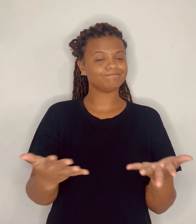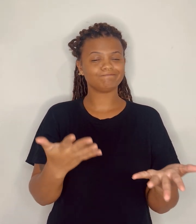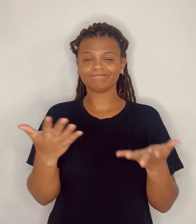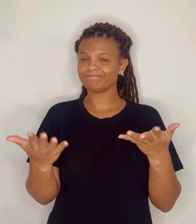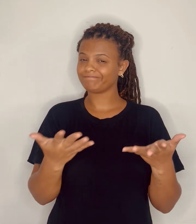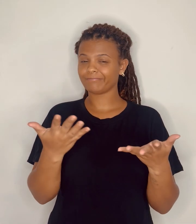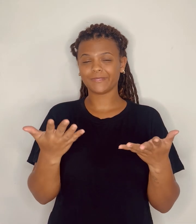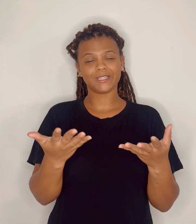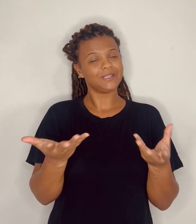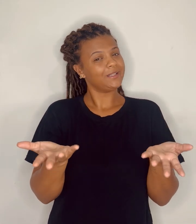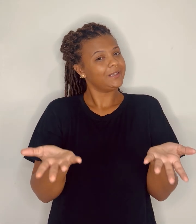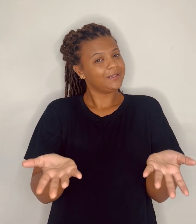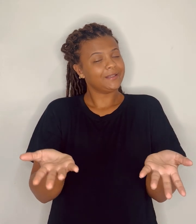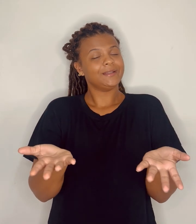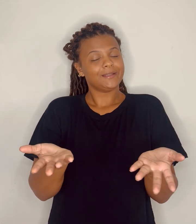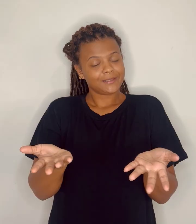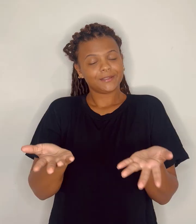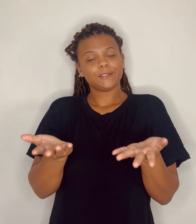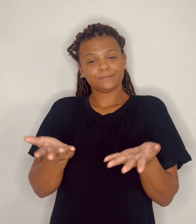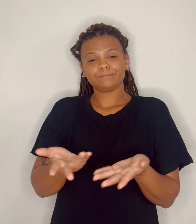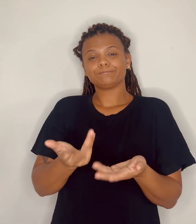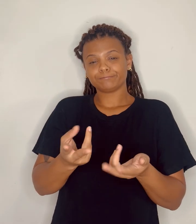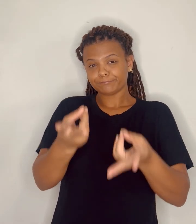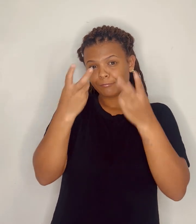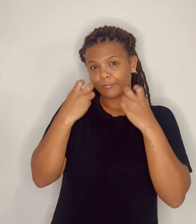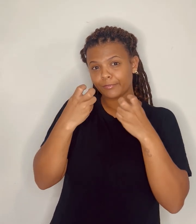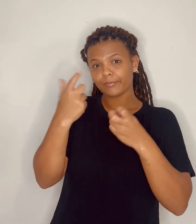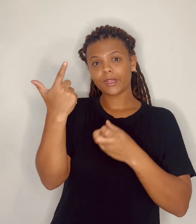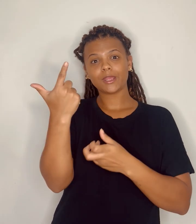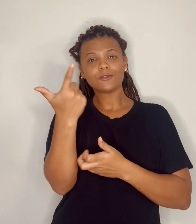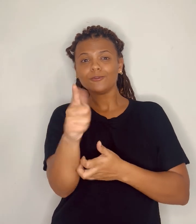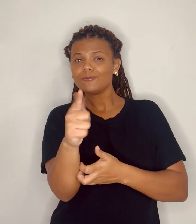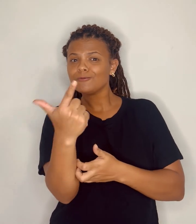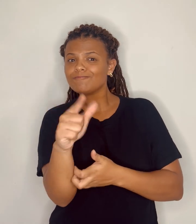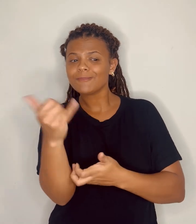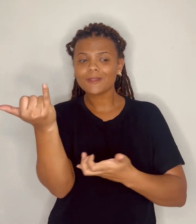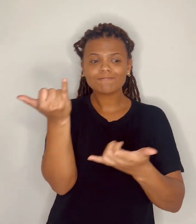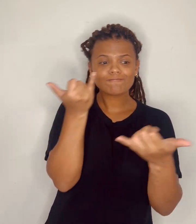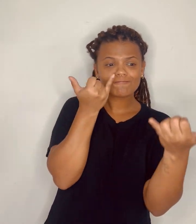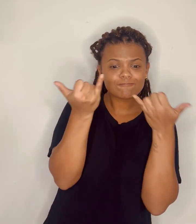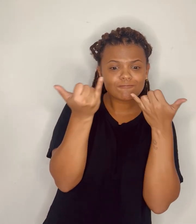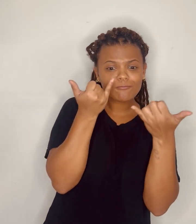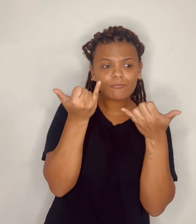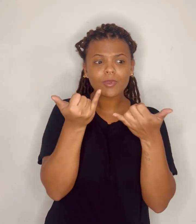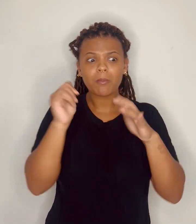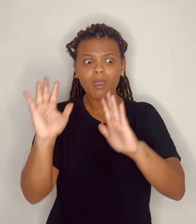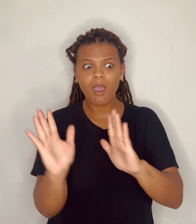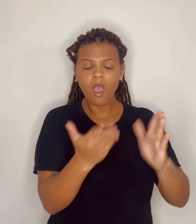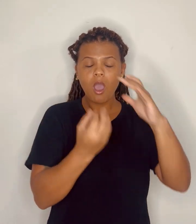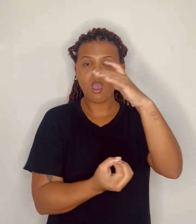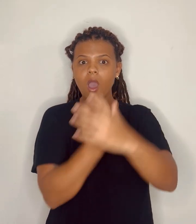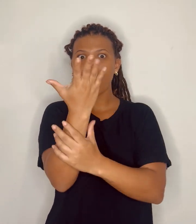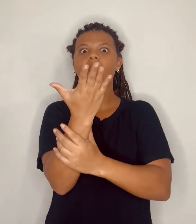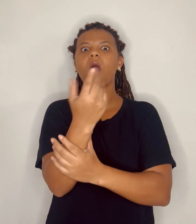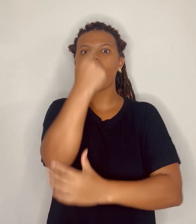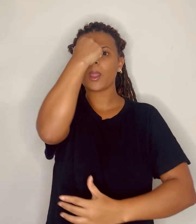ocidental. Então, a gente tem muito poucos insumos para fazer geração de imagem de outros povos.